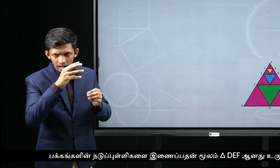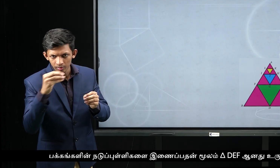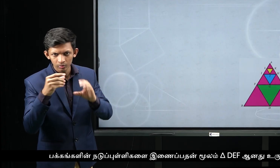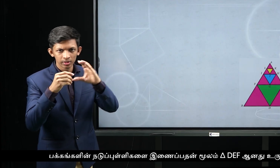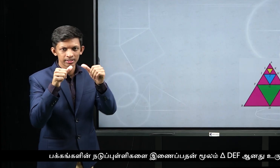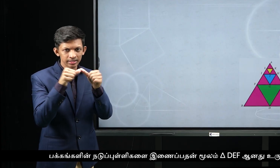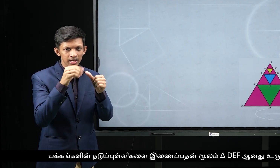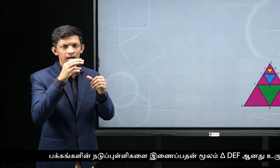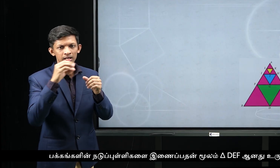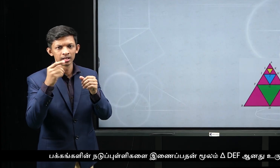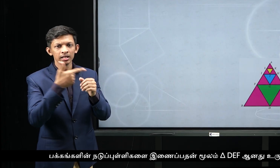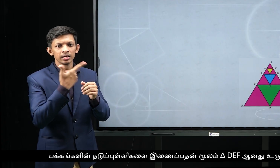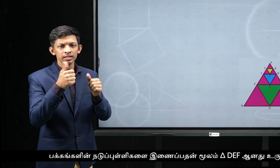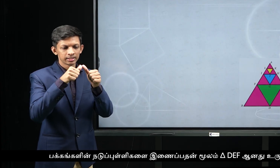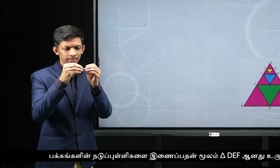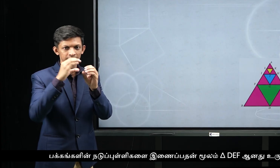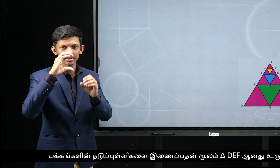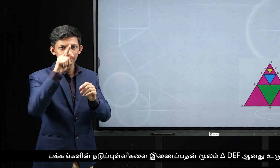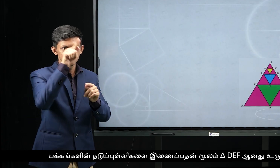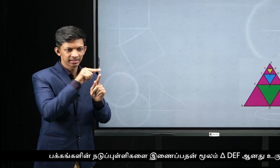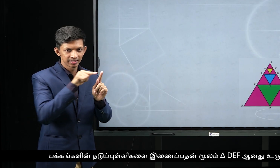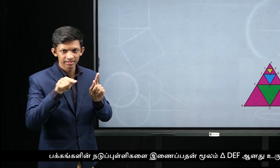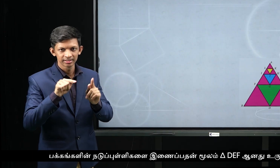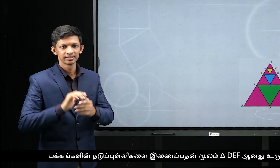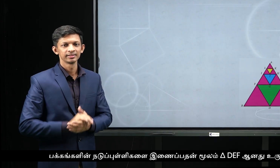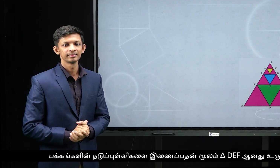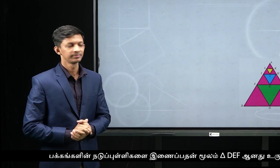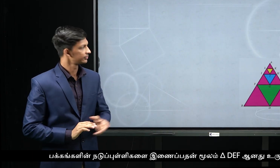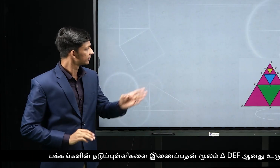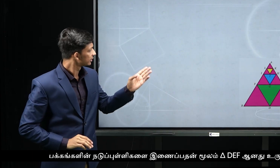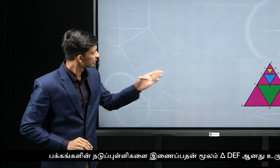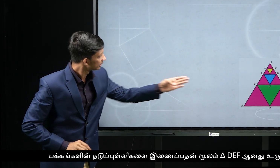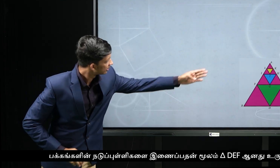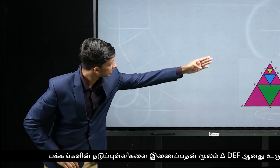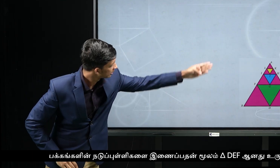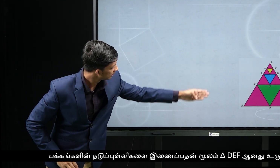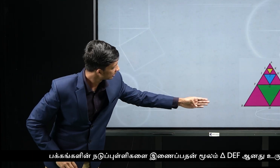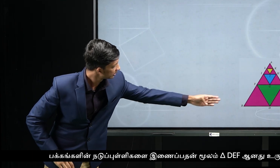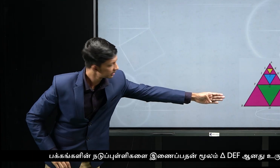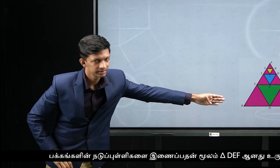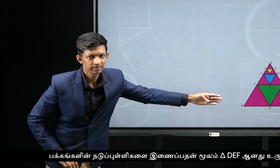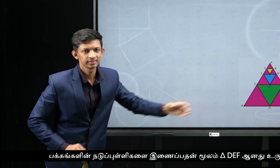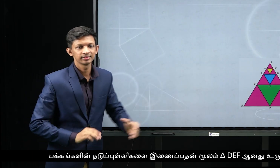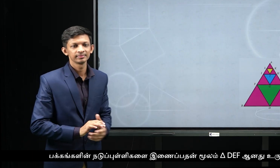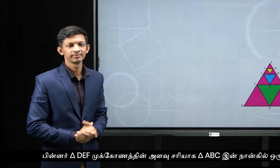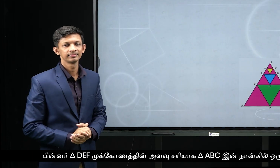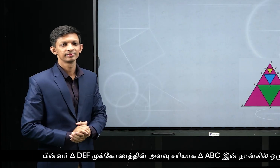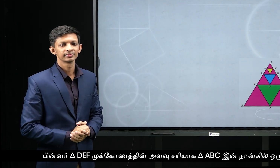பக்கங்களின் நடுப்புள்ளிகளை இணைப்பதன் மூலம் முக்கோணம் DEF ஆனது